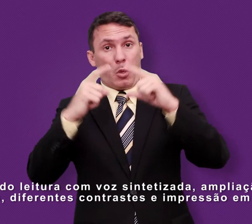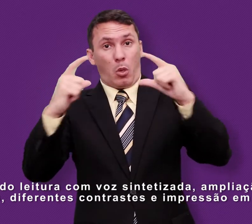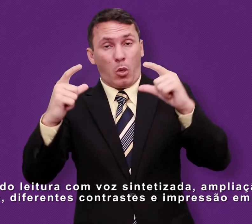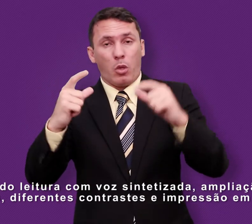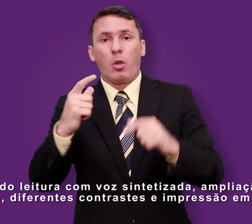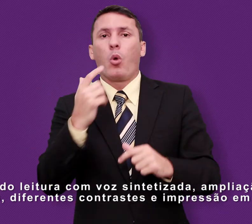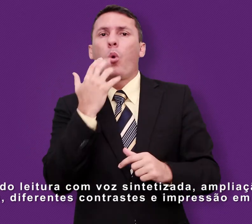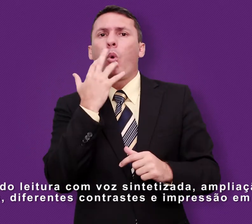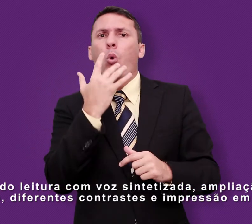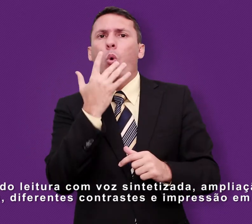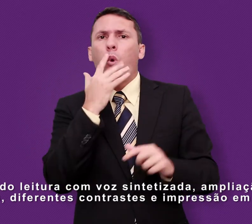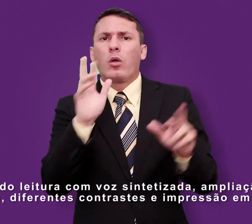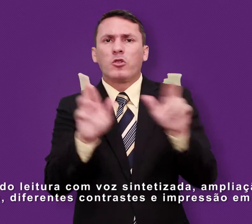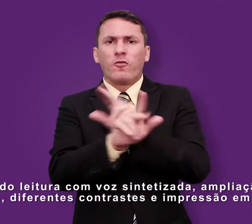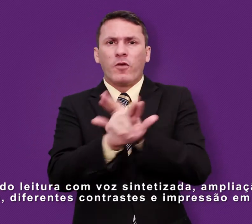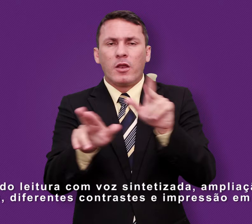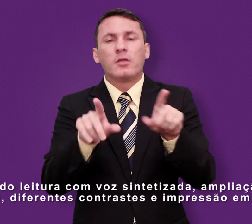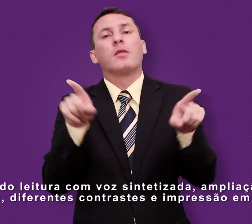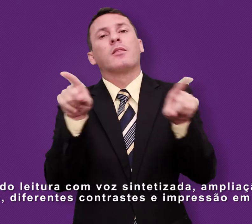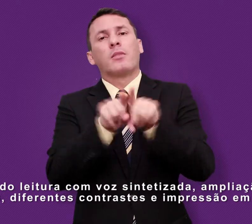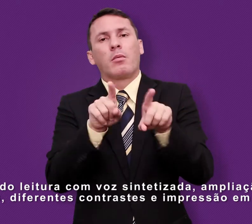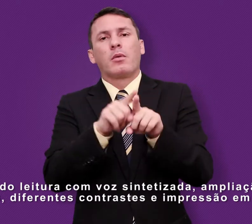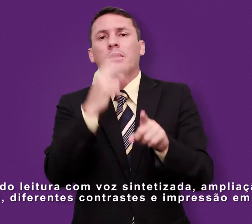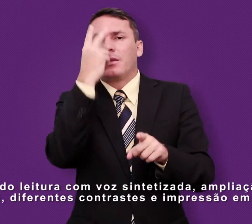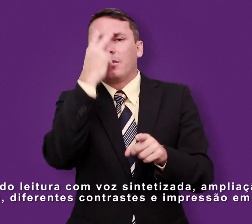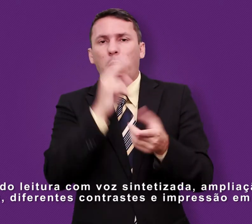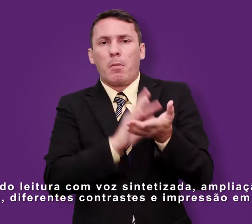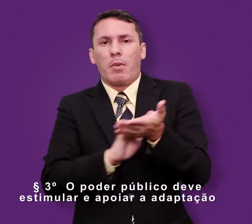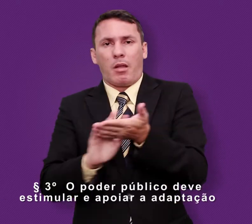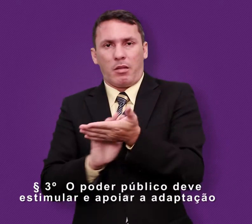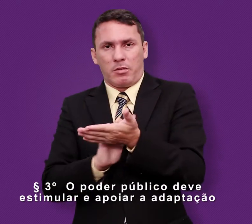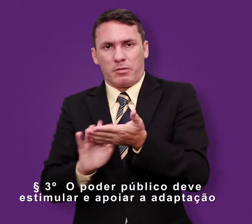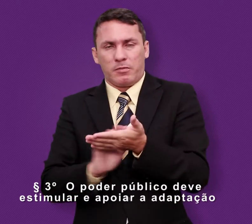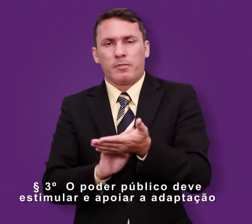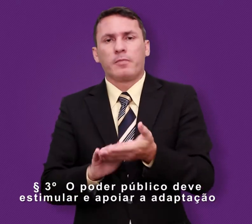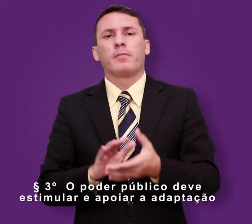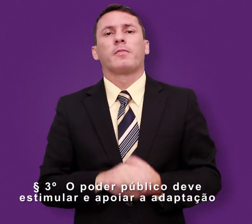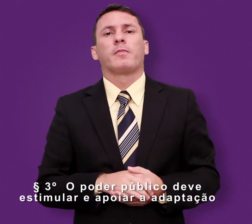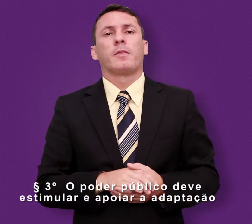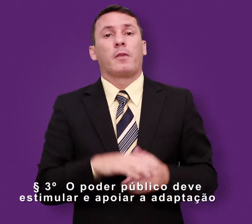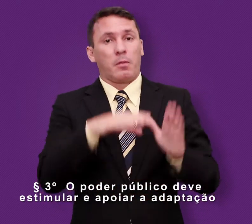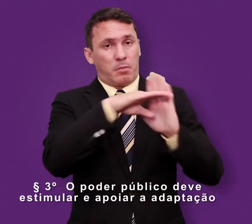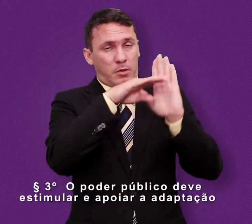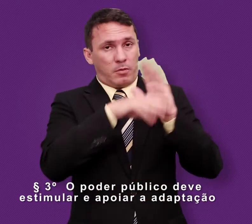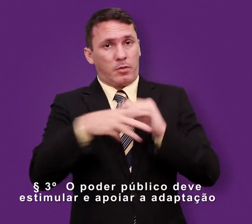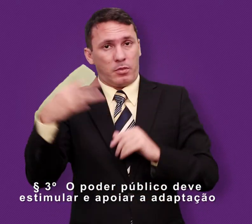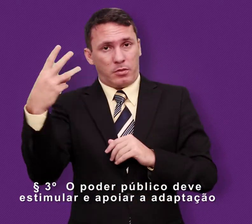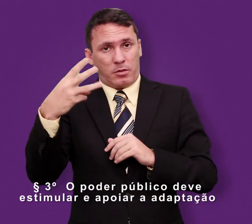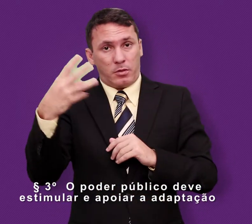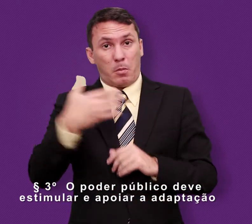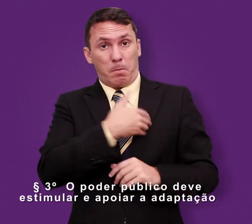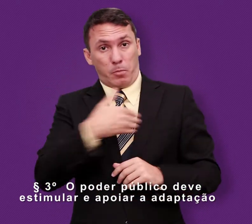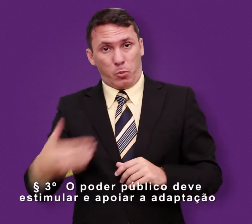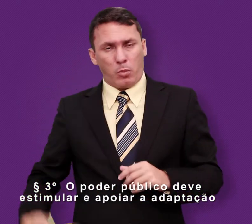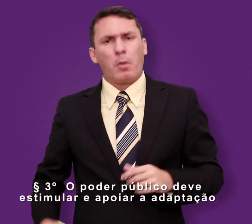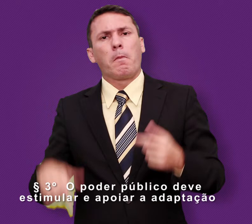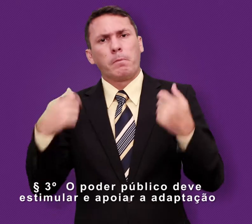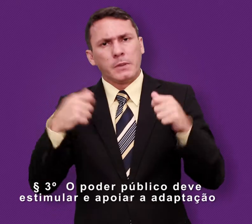caracteres, diferentes contrastes e impressão em braille. Parágrafo 3º. O poder público deve estimular e apoiar